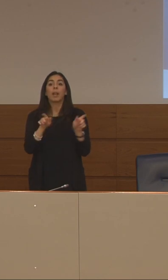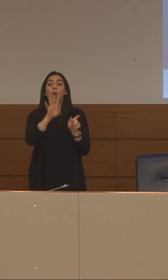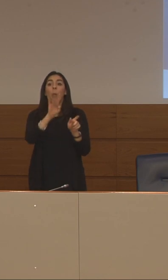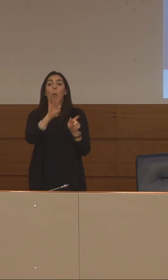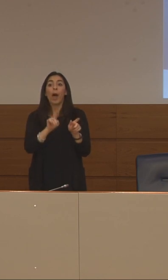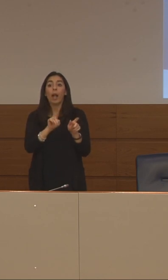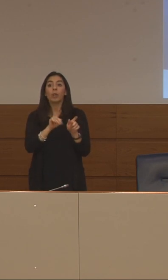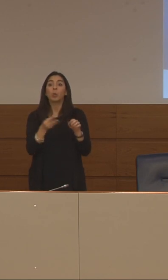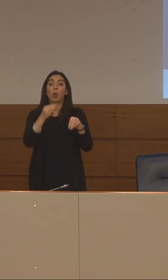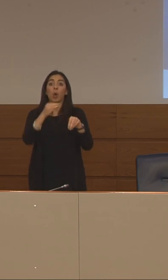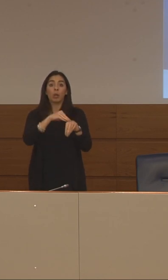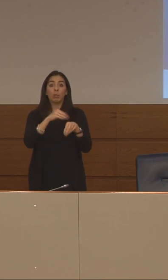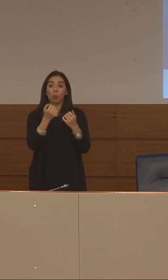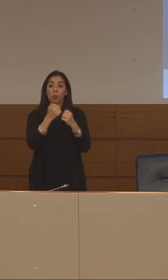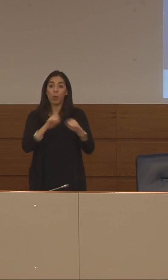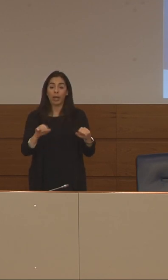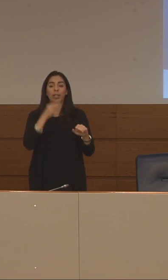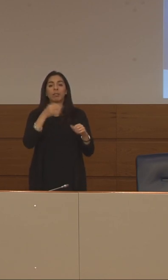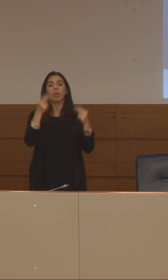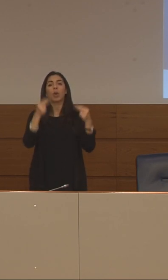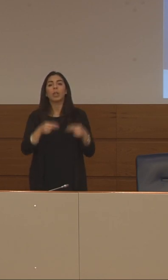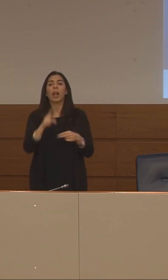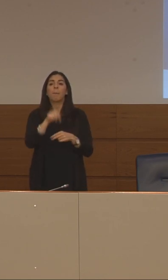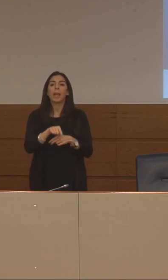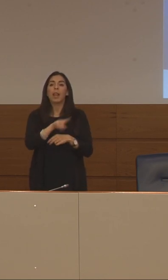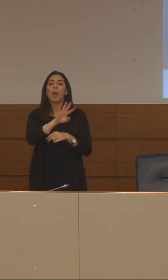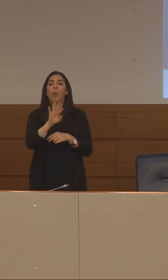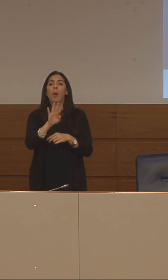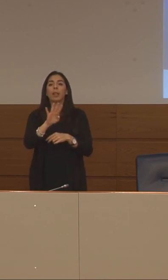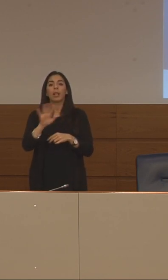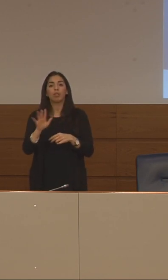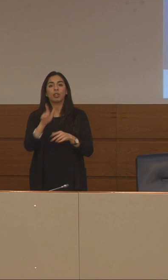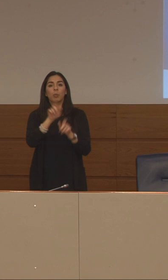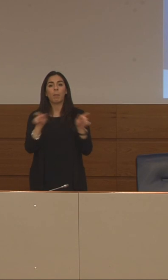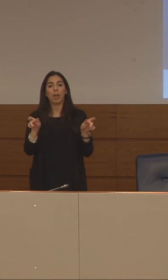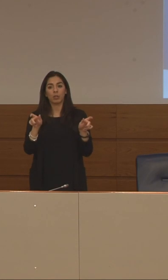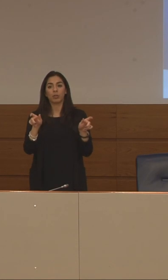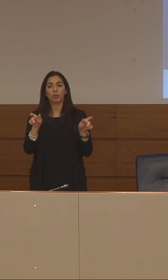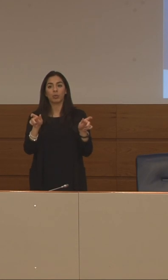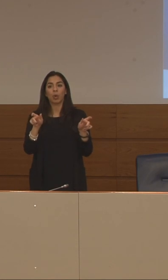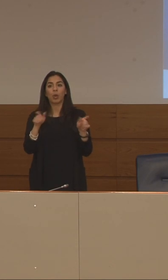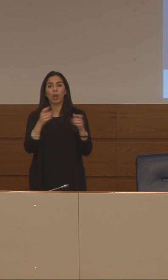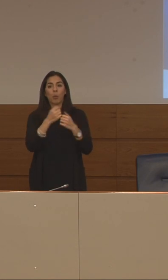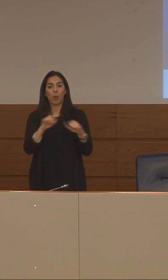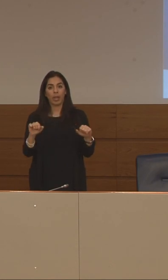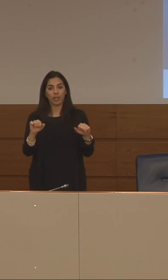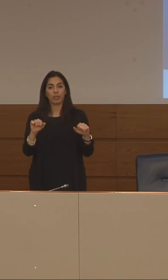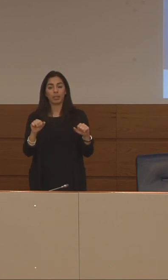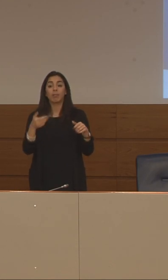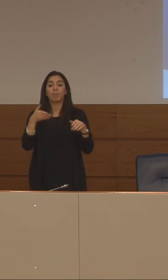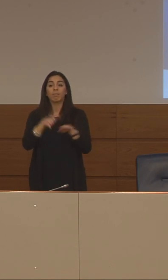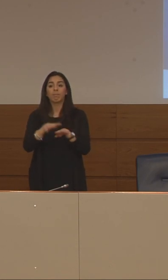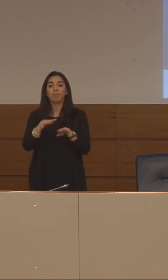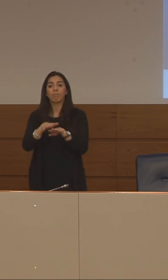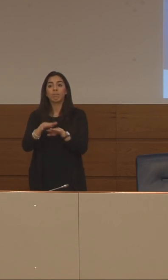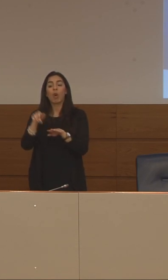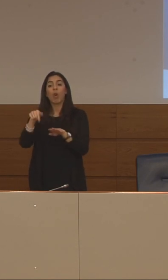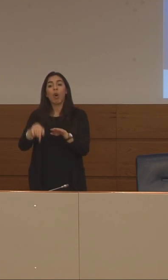totale guariti e 1045 il numero dei decessi registriamo 196